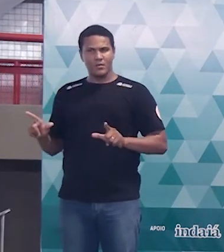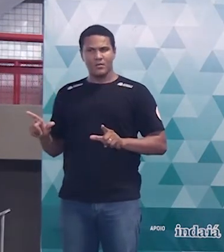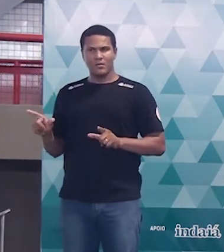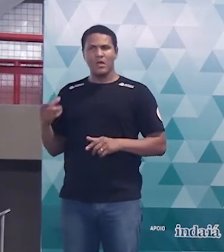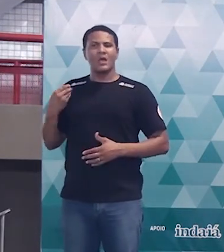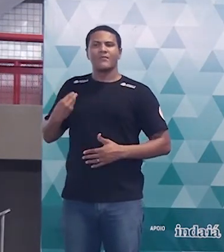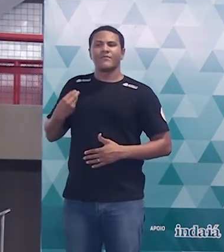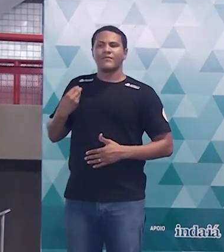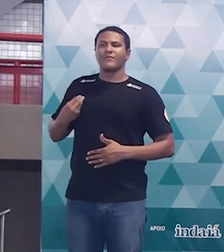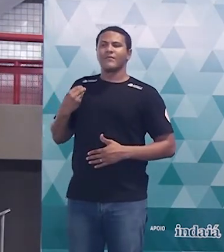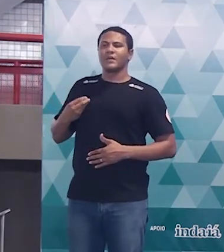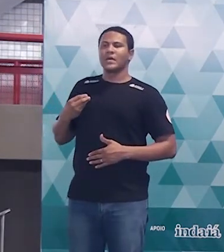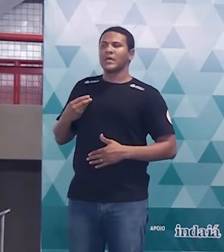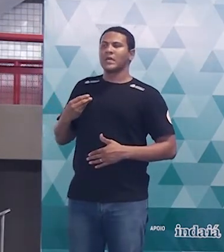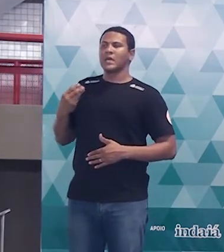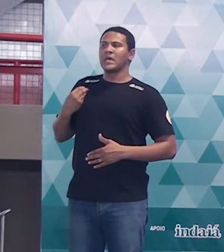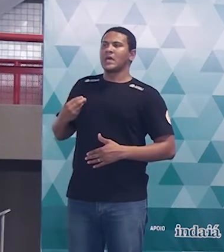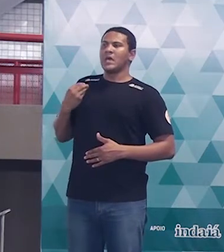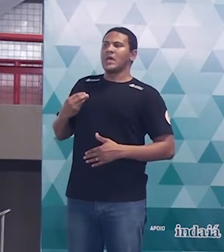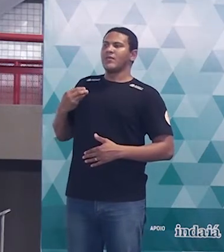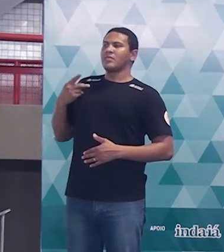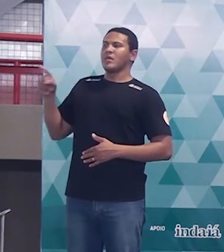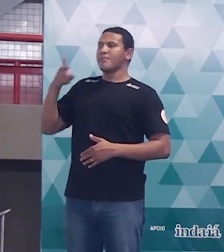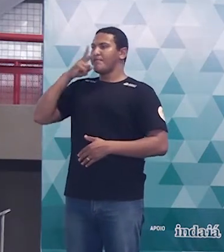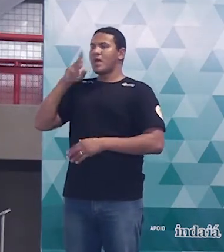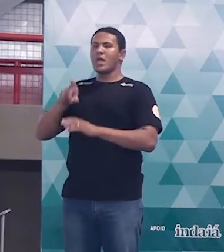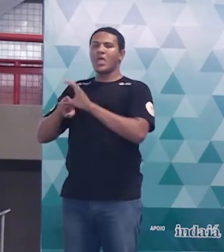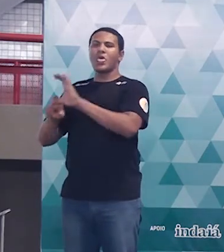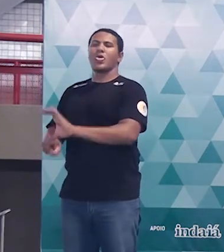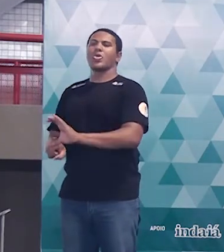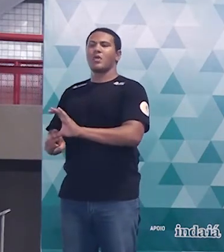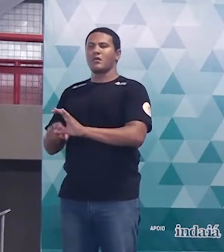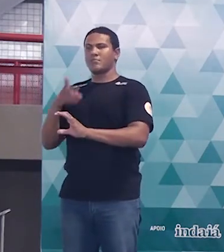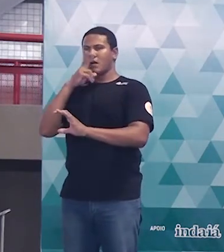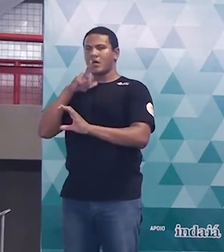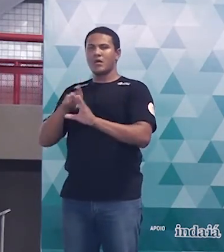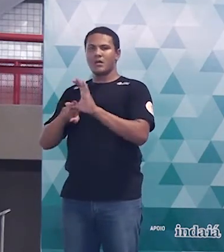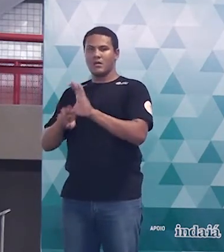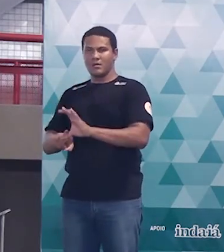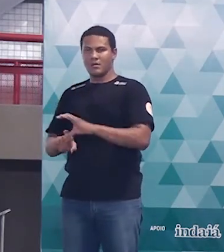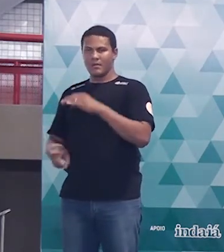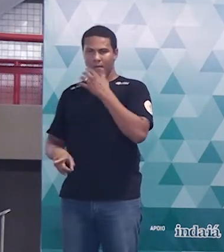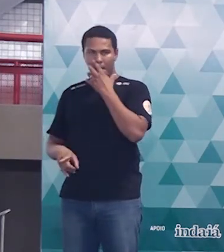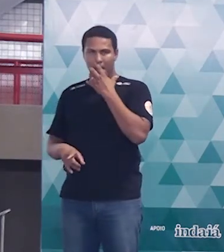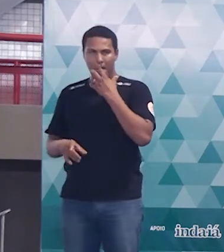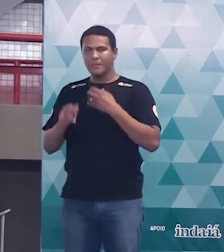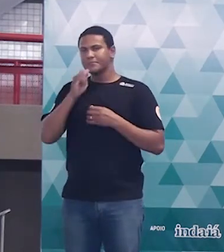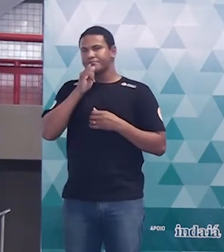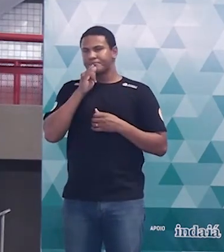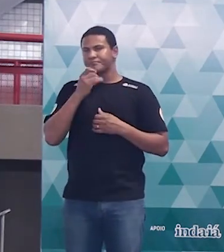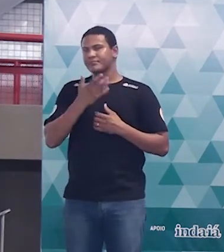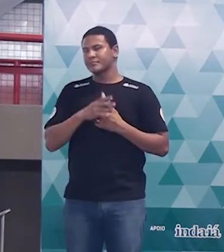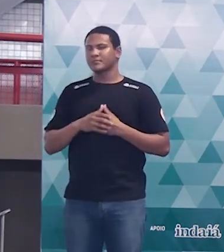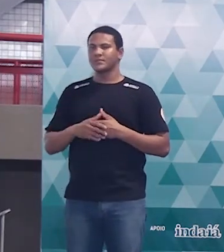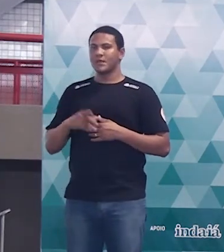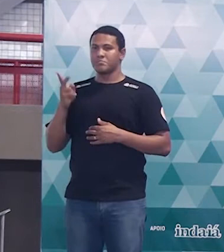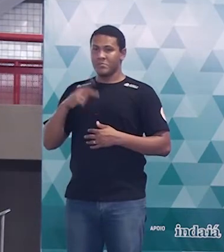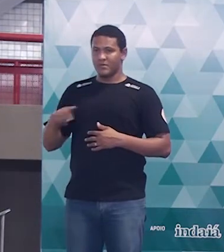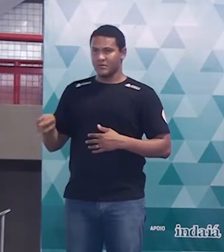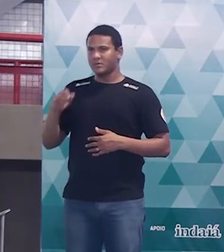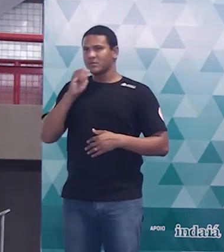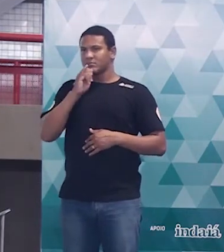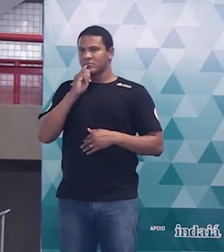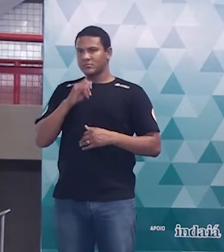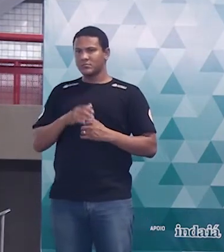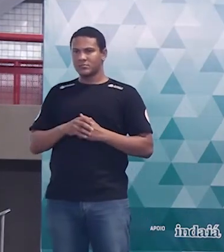em função do outro é depender do outro. Bora imaginar que o tio Cancão não tenha